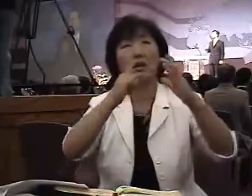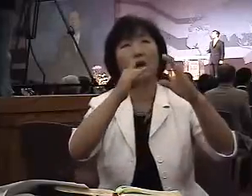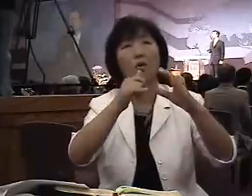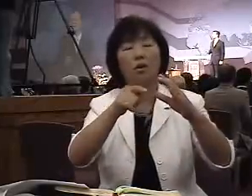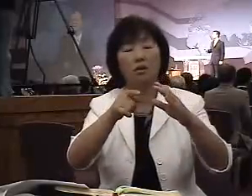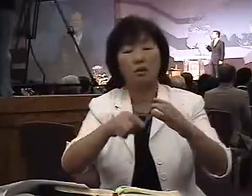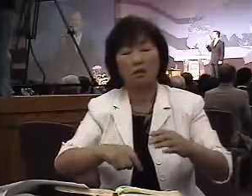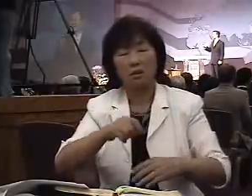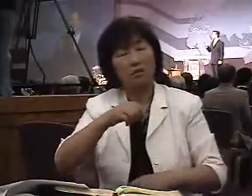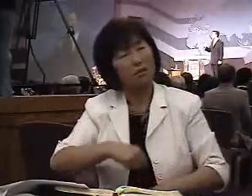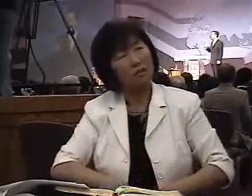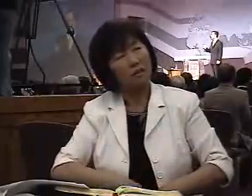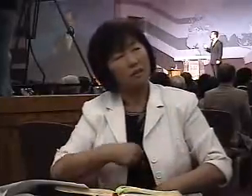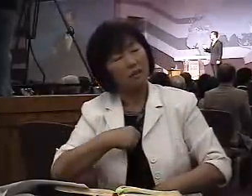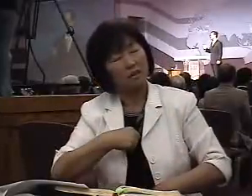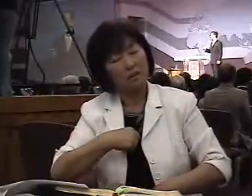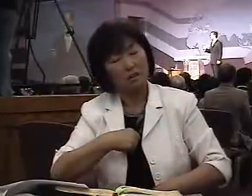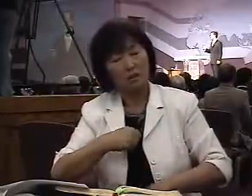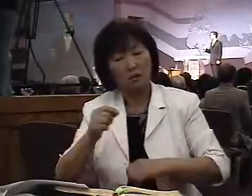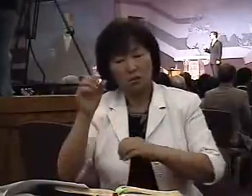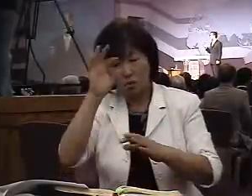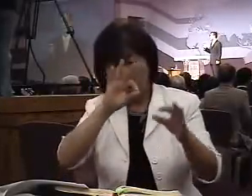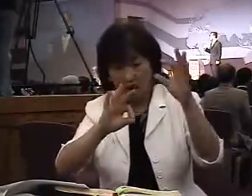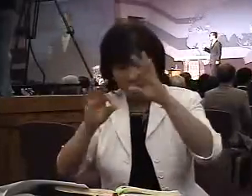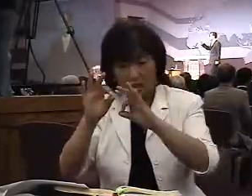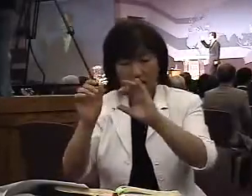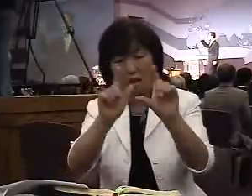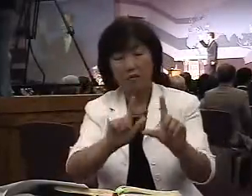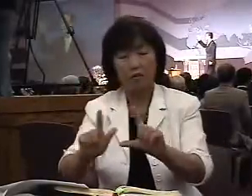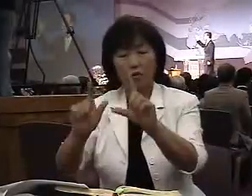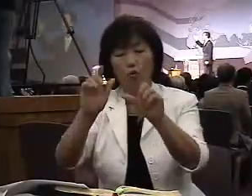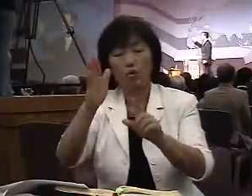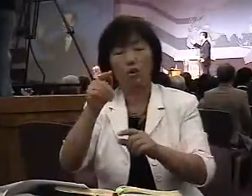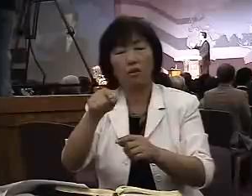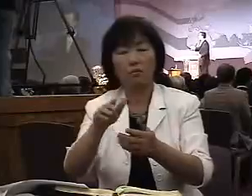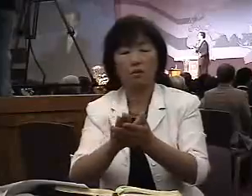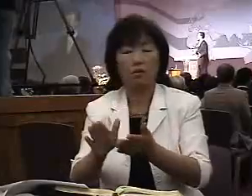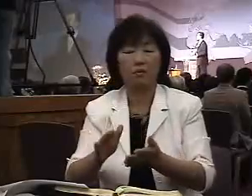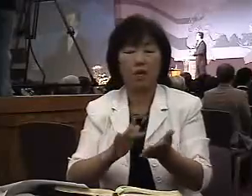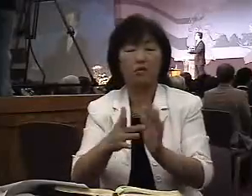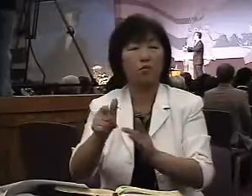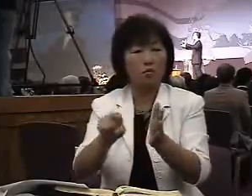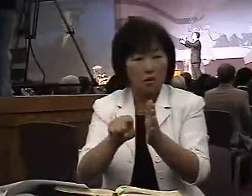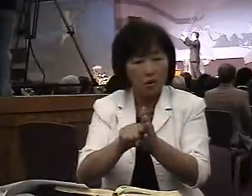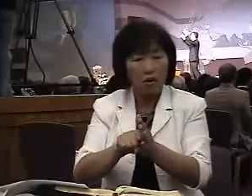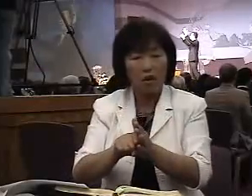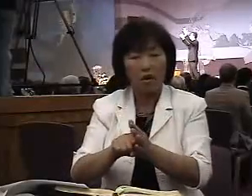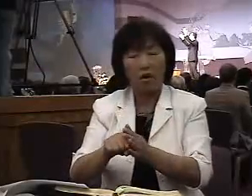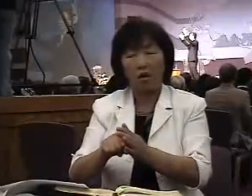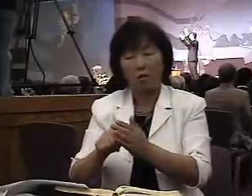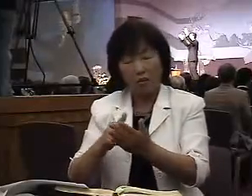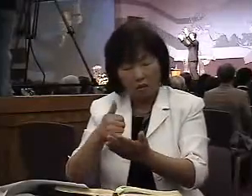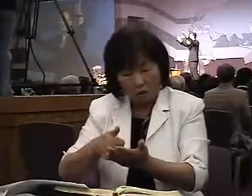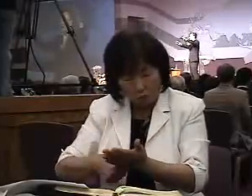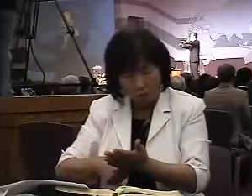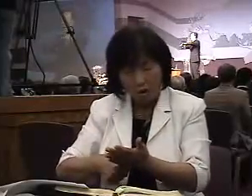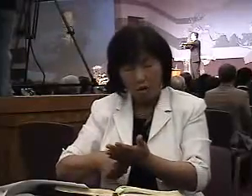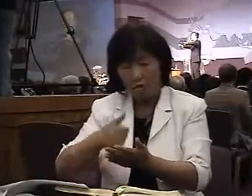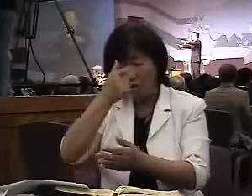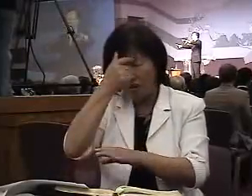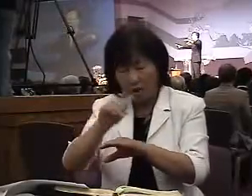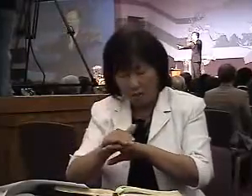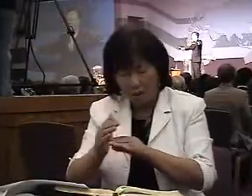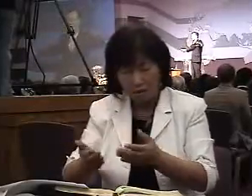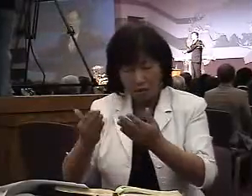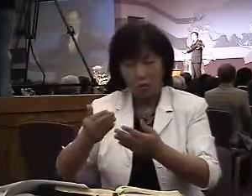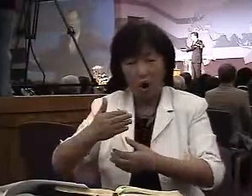의를 구하는 삶이 되는 것입니다. 자, 보시겠죠? 예수님을 믿어 하나님을 경배하고 예배 드리면서 살 때